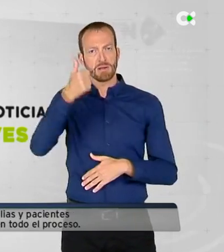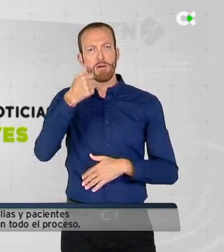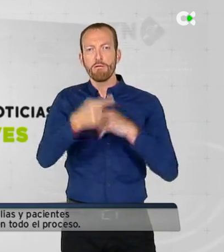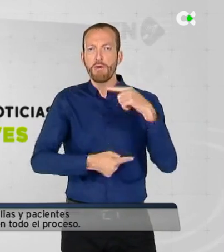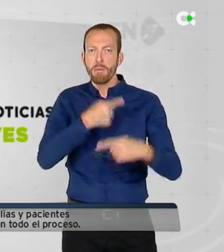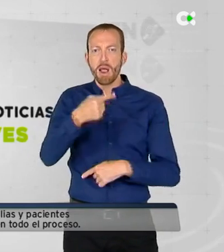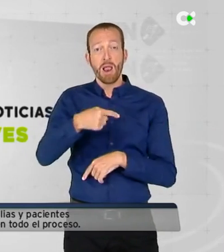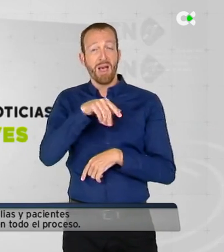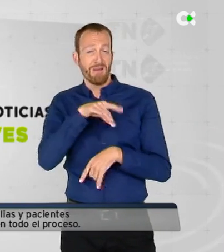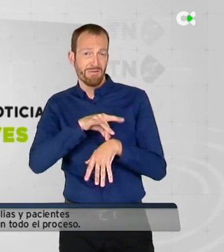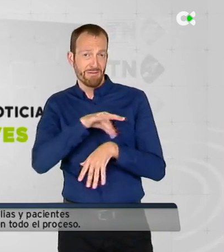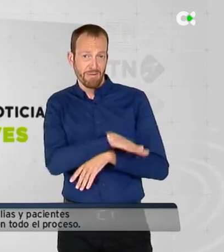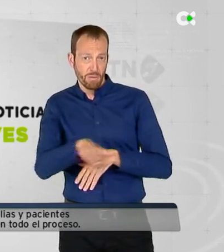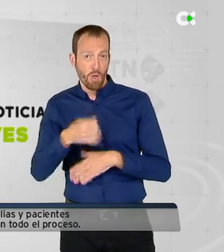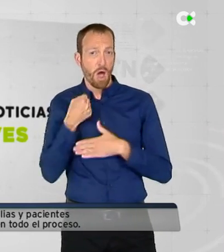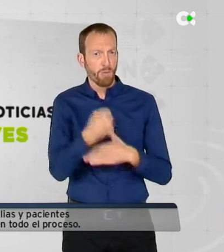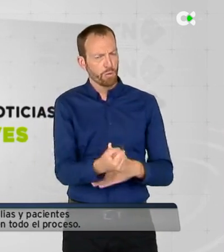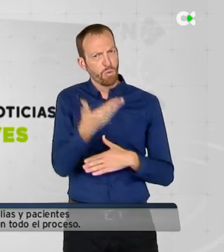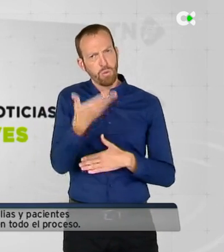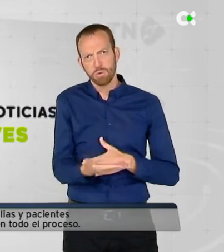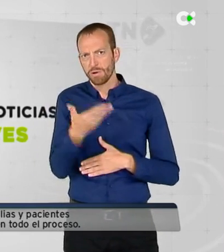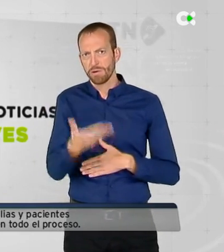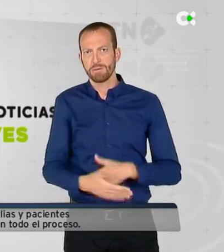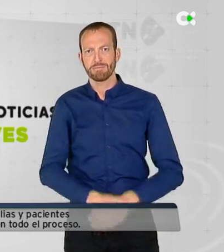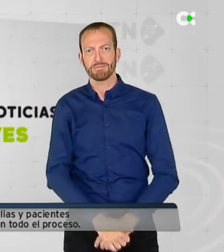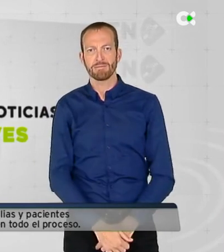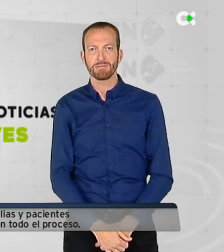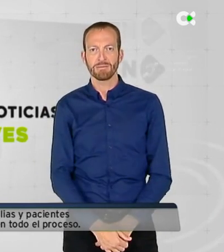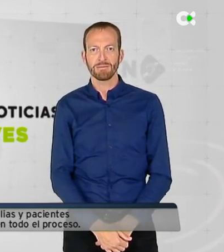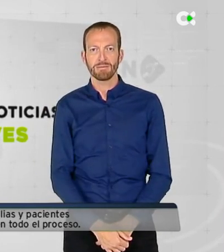apoyo a las familias y pacientes es fundamental en todo el proceso.